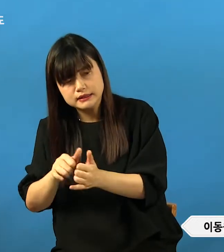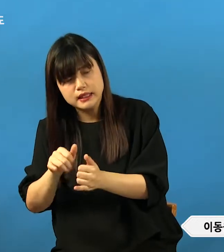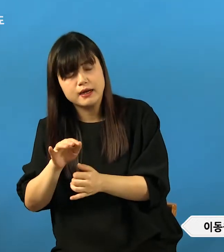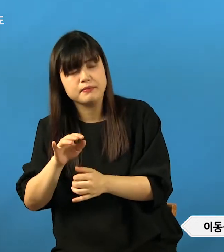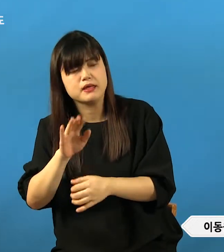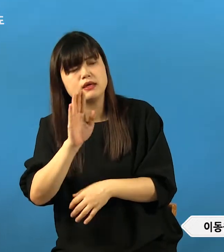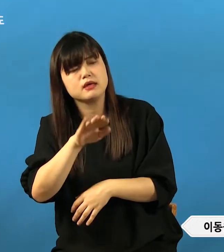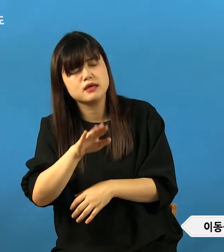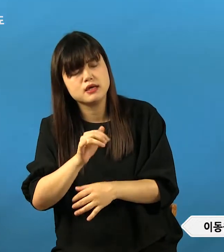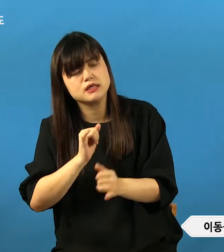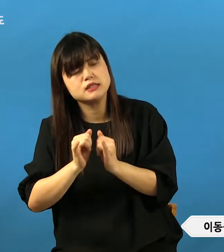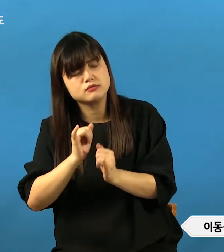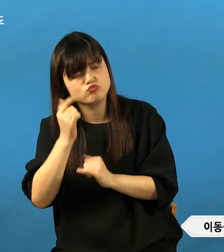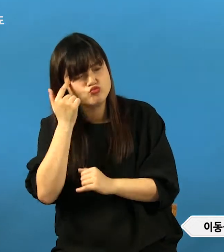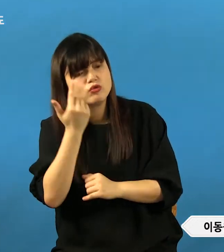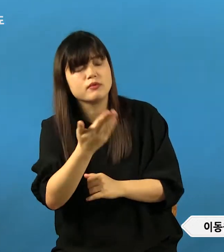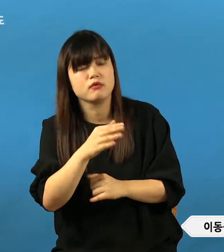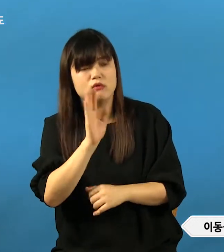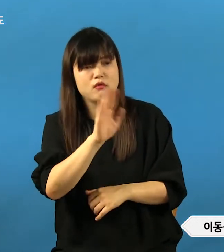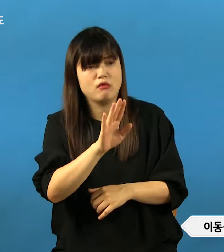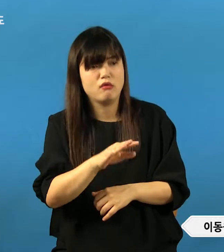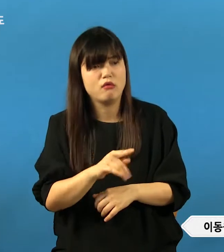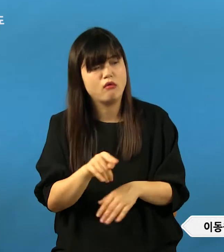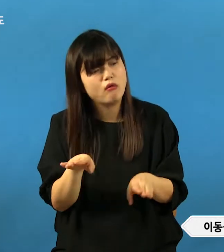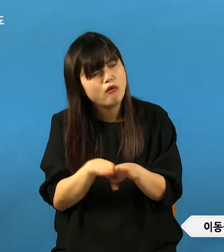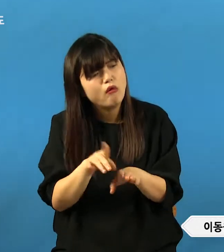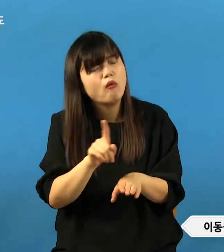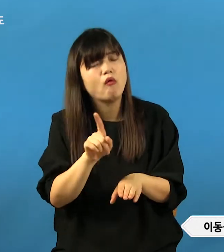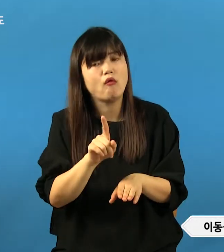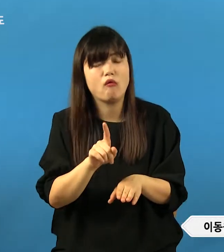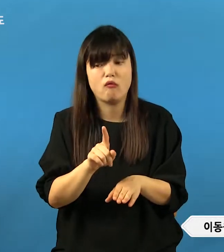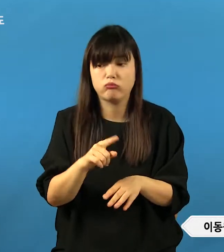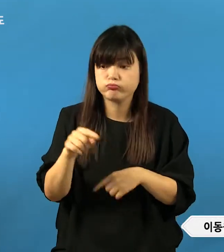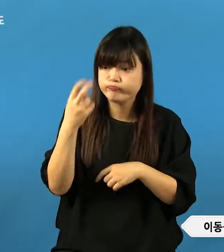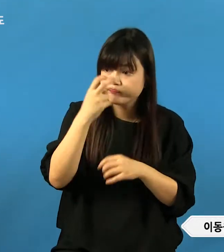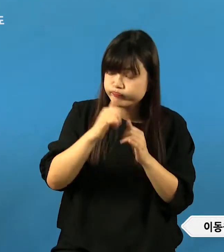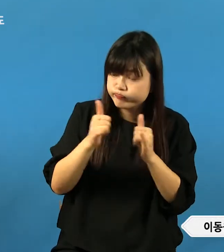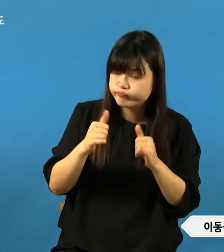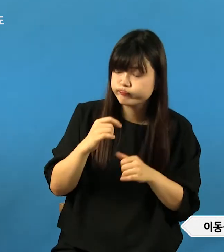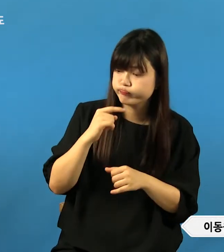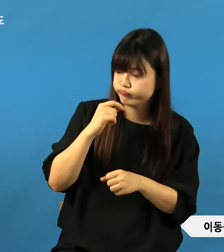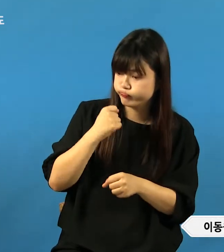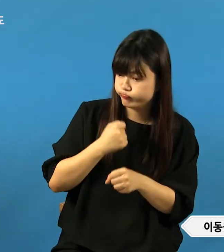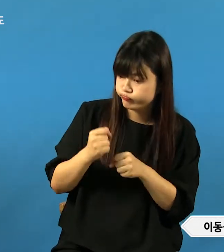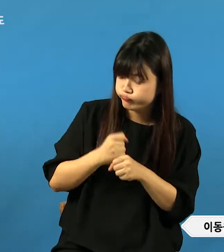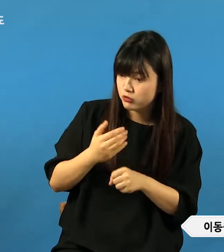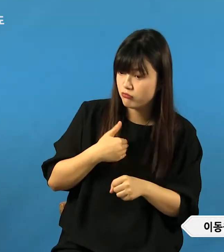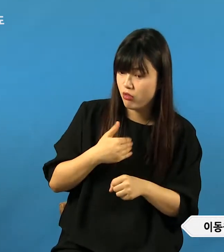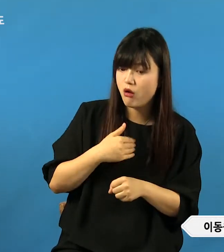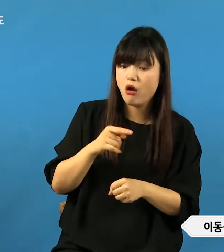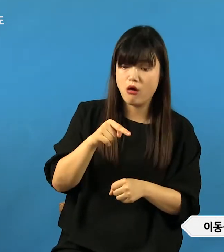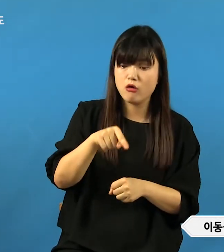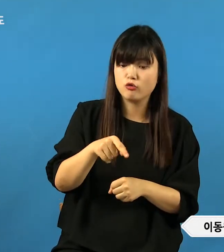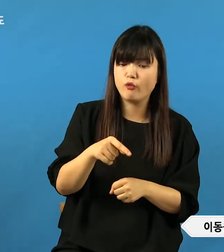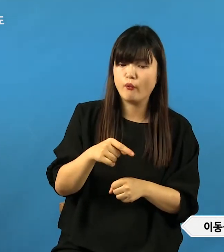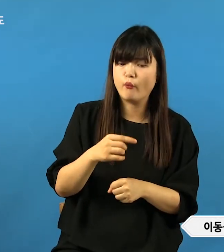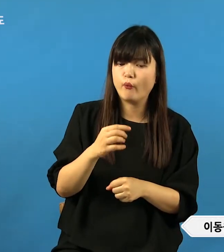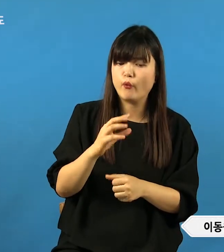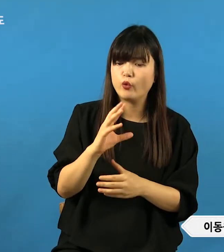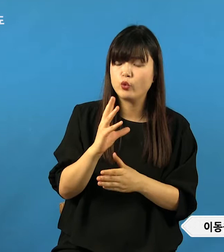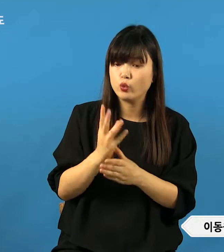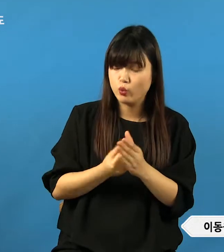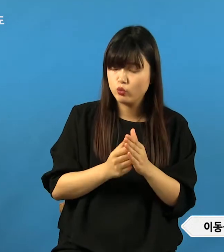것입니다. 이때 감독은 황당한 표정을 지니면서 이렇게 말했다고 합니다. 그거 내가 다녀오라고